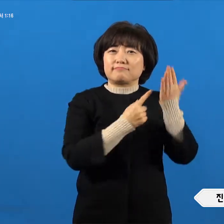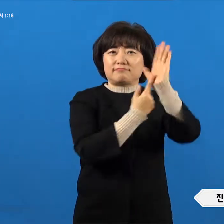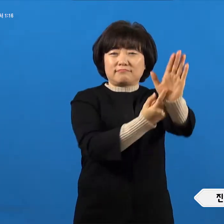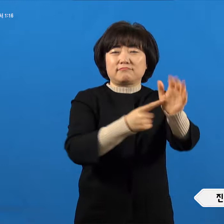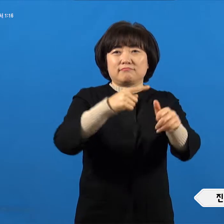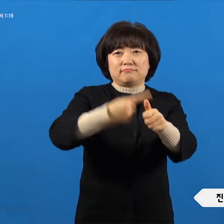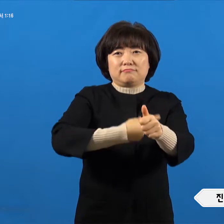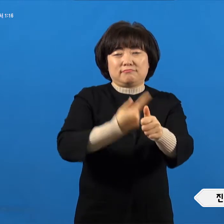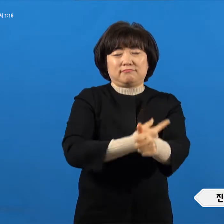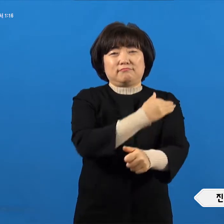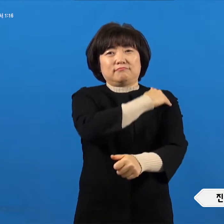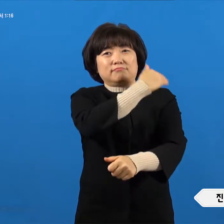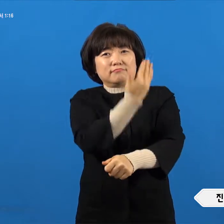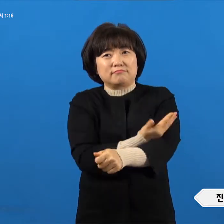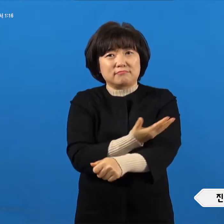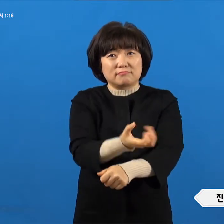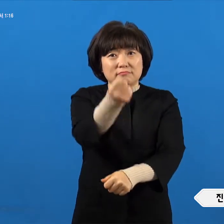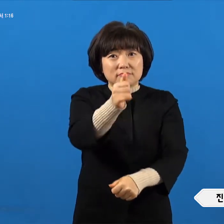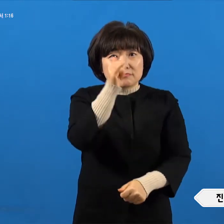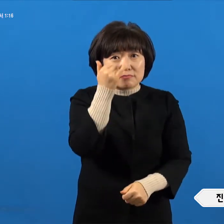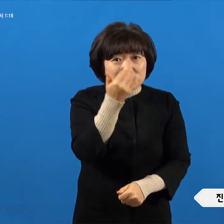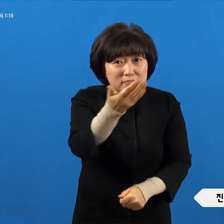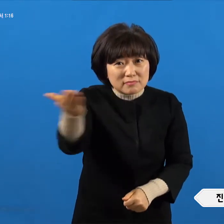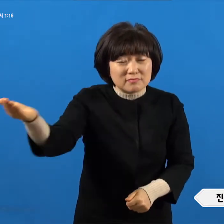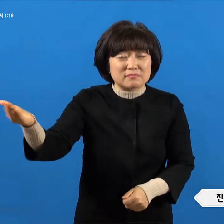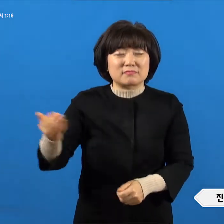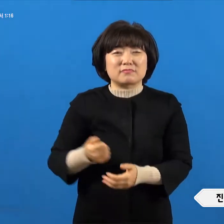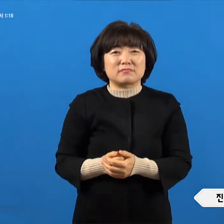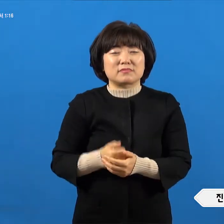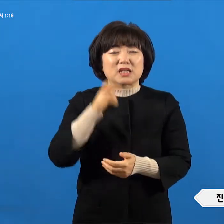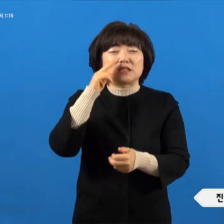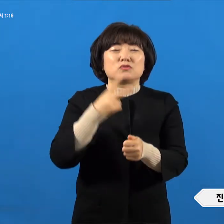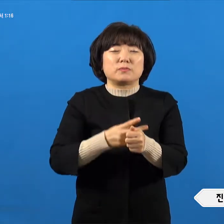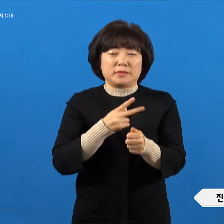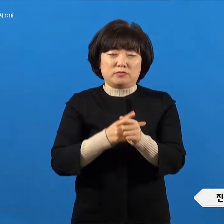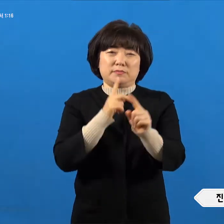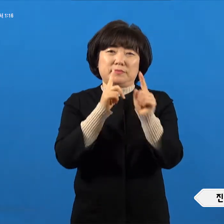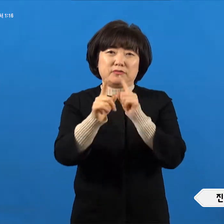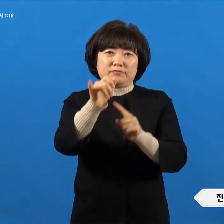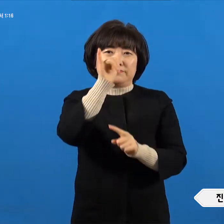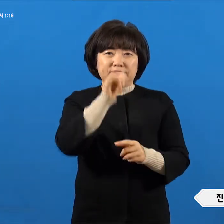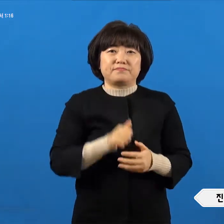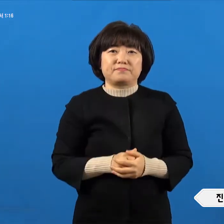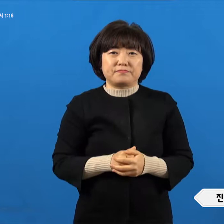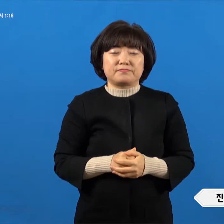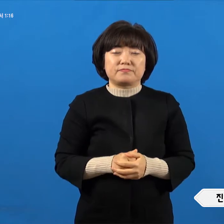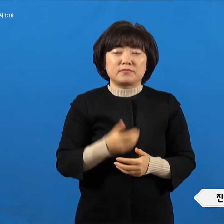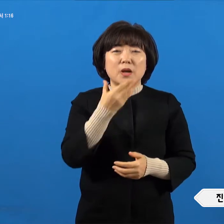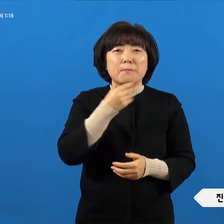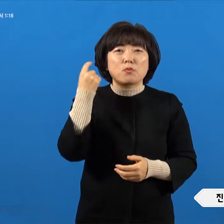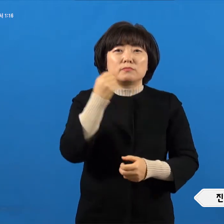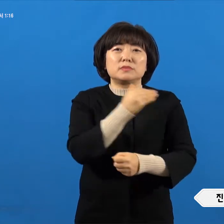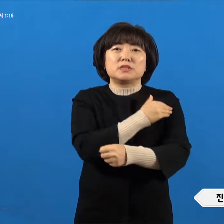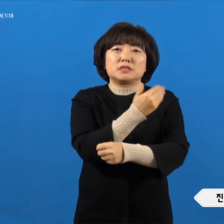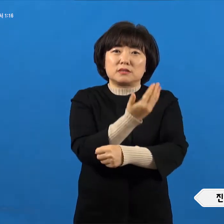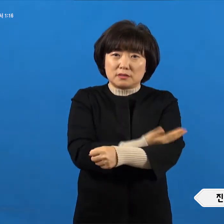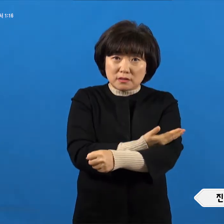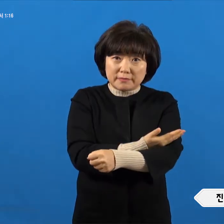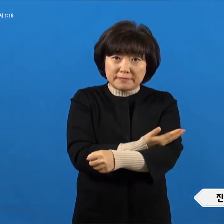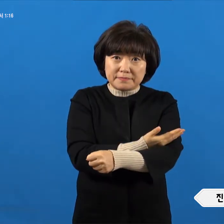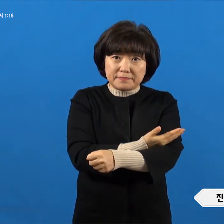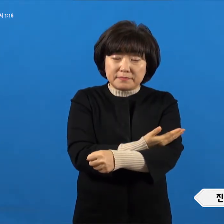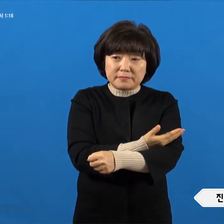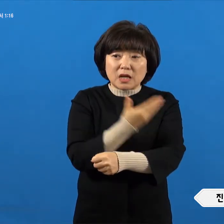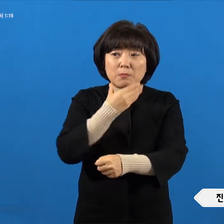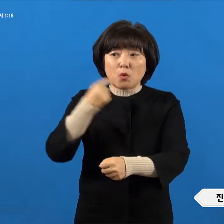아니하노니 라는 이 사도 바울의 고백을 성경은 말씀합니다. 복음의 능력은